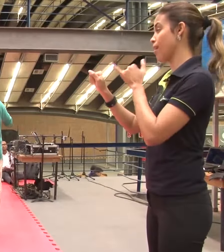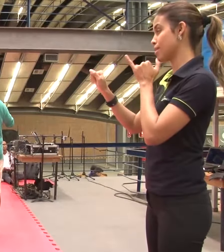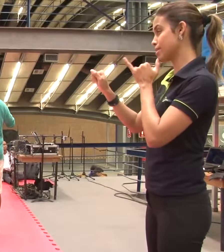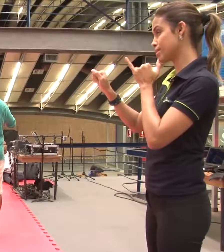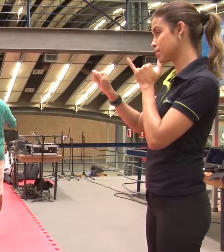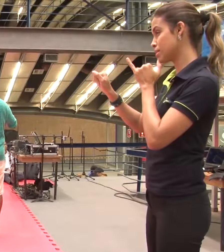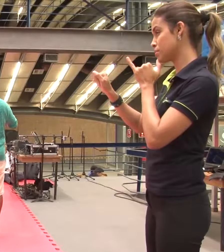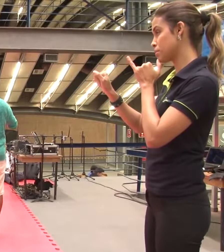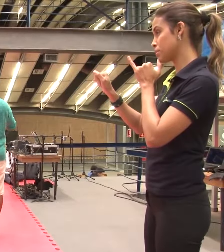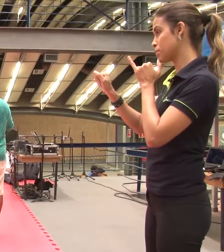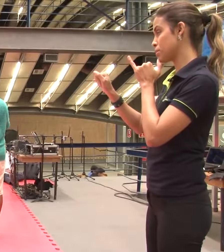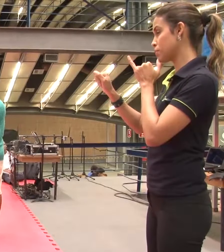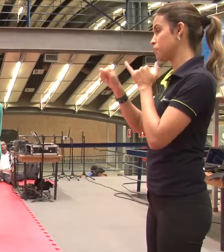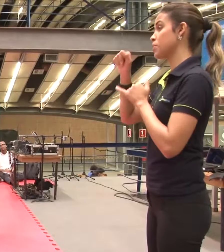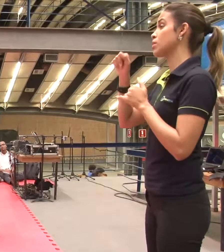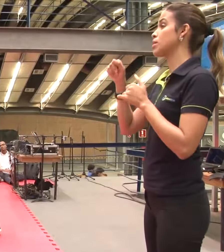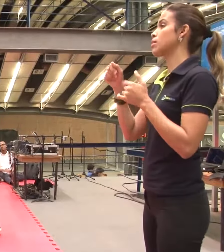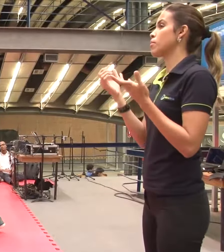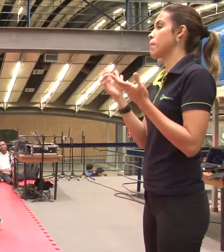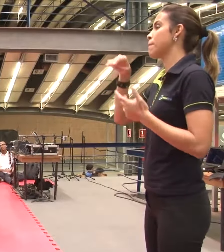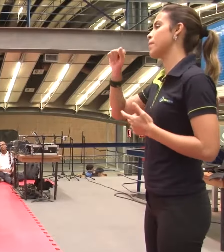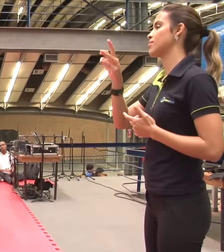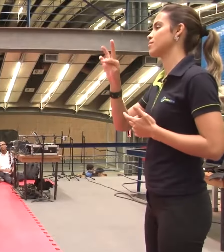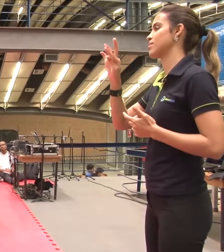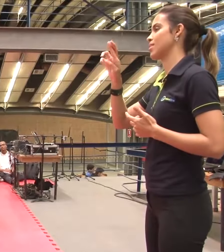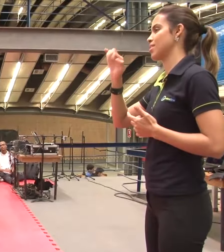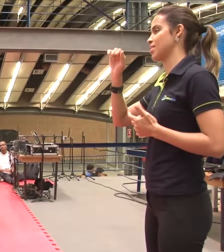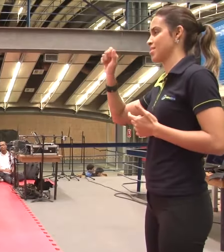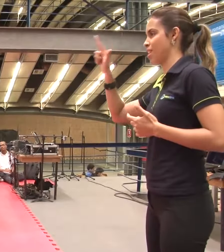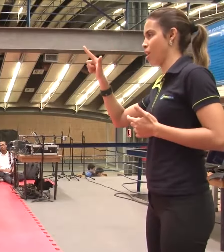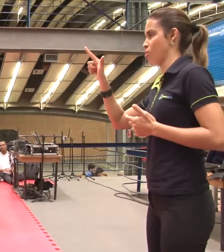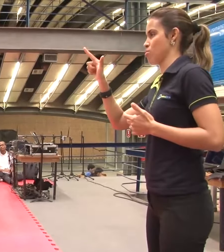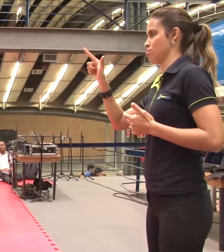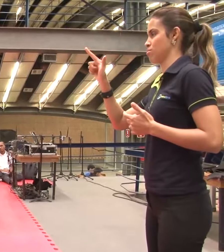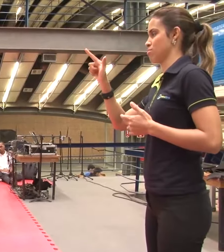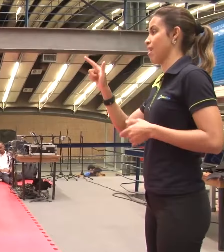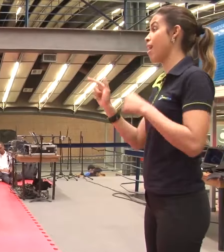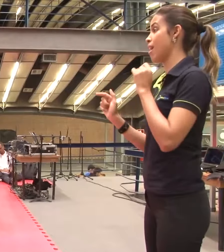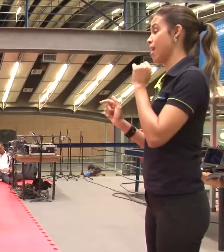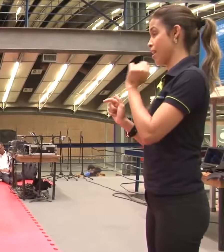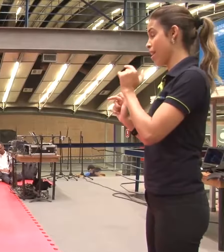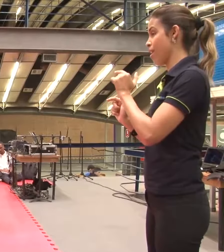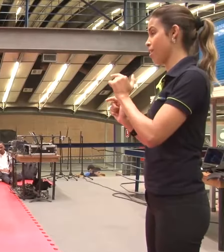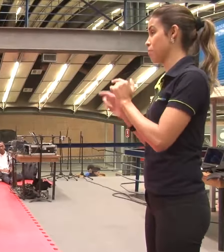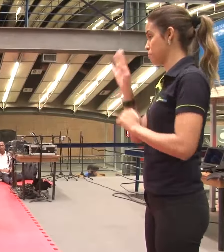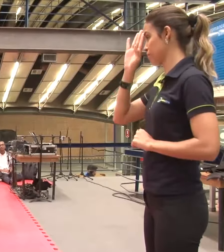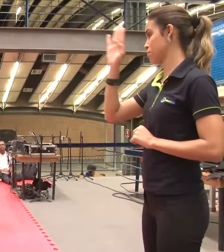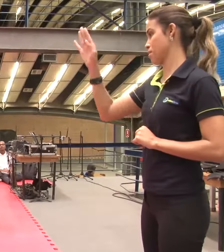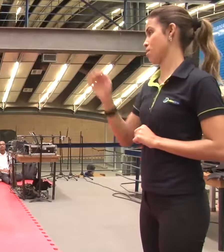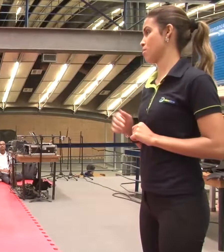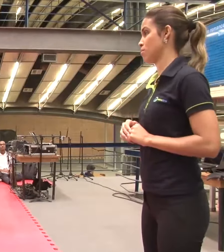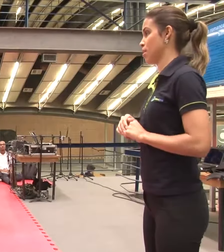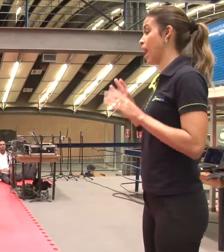no conjunto do romance do que todas as outras ali podem ser. Ao